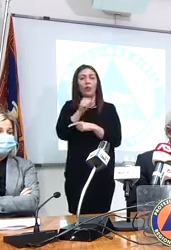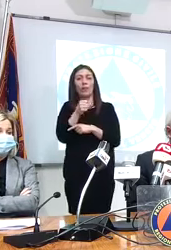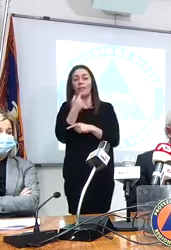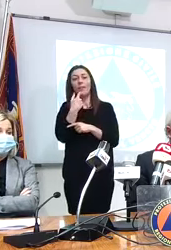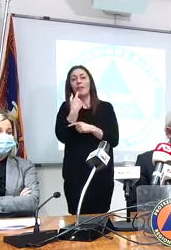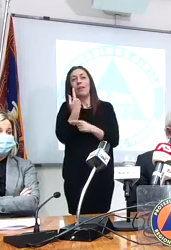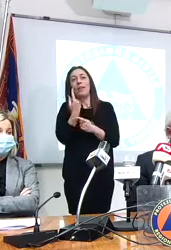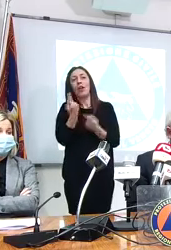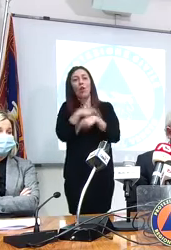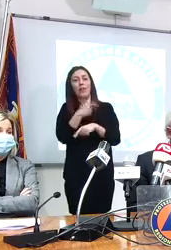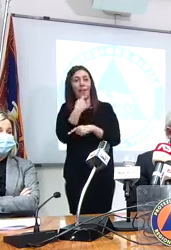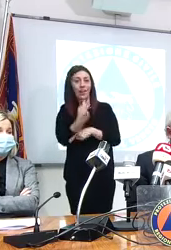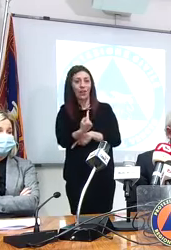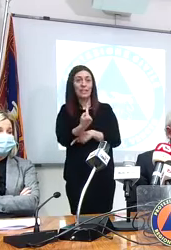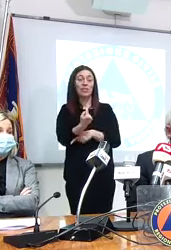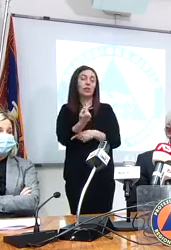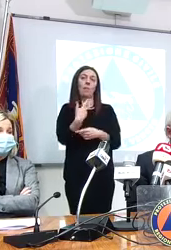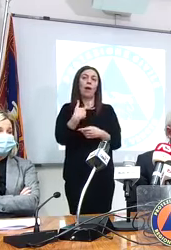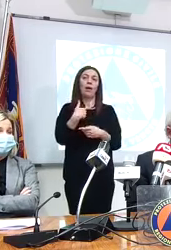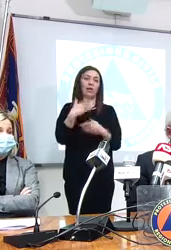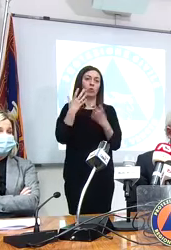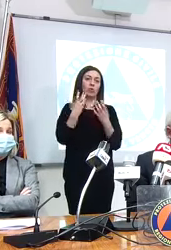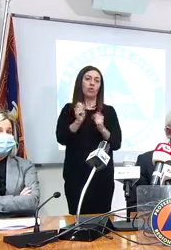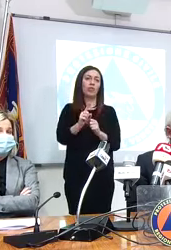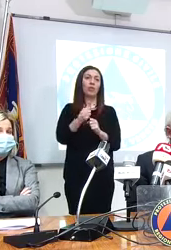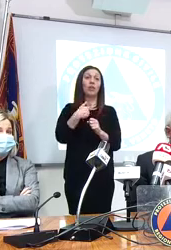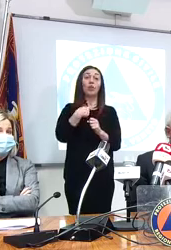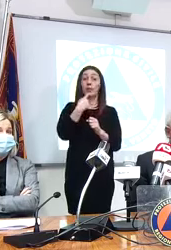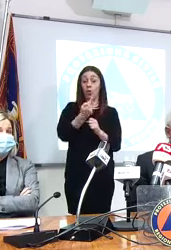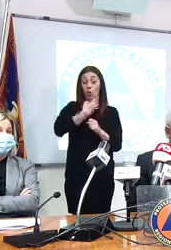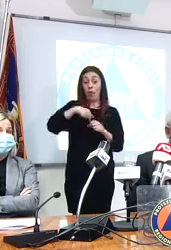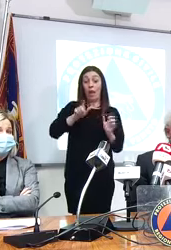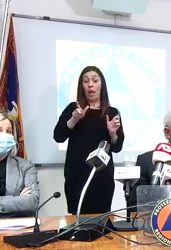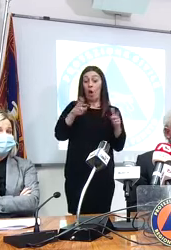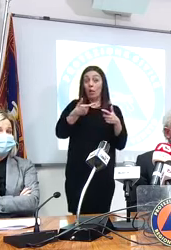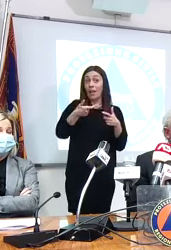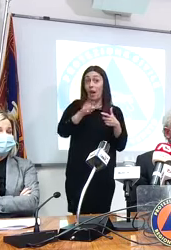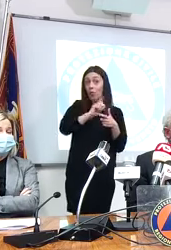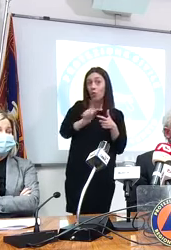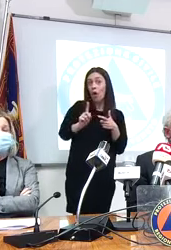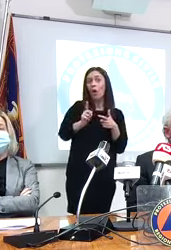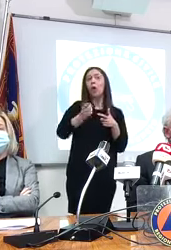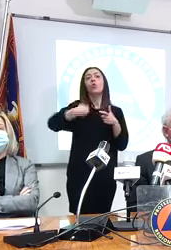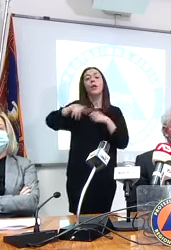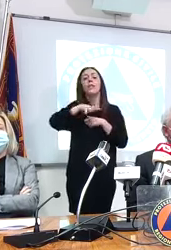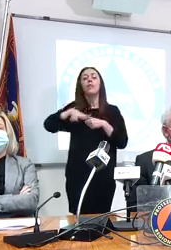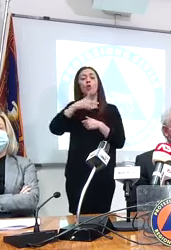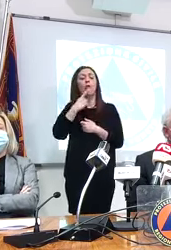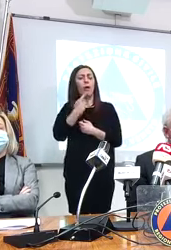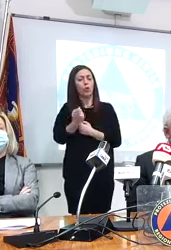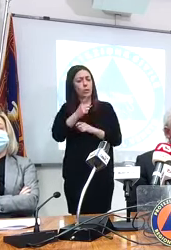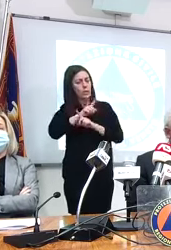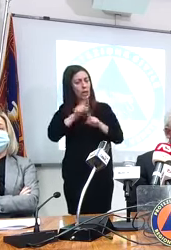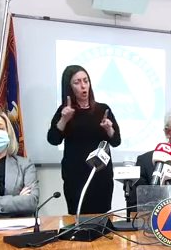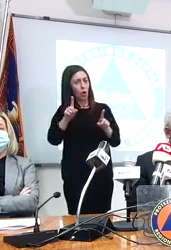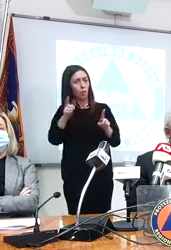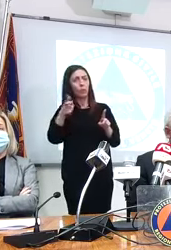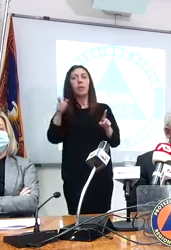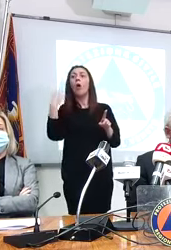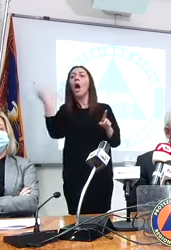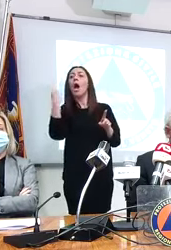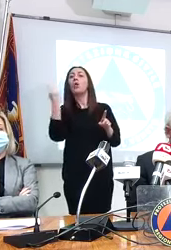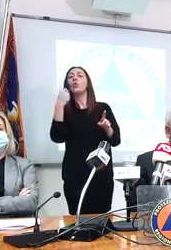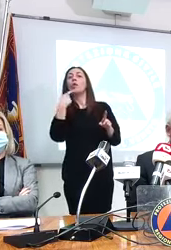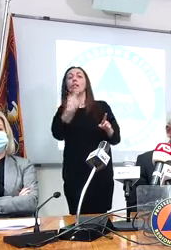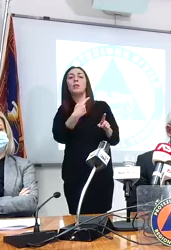abbiamo avuto il lockdown, non siamo stati zona rossa, perché qualcuno predica che solo la zona rossa può risolvere il